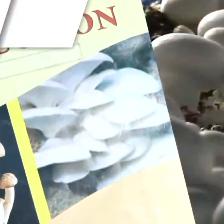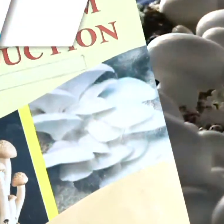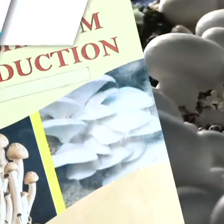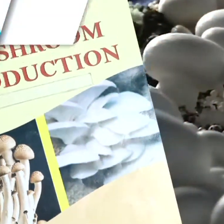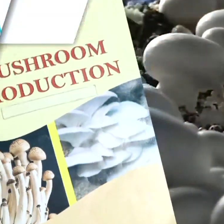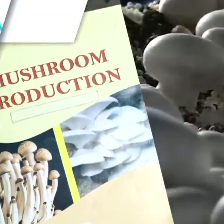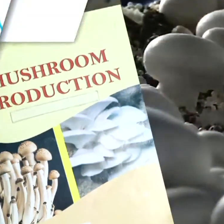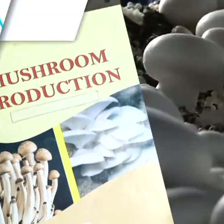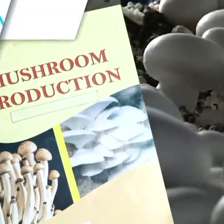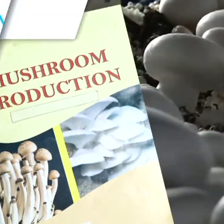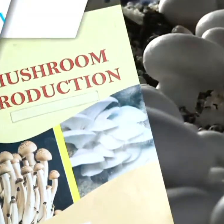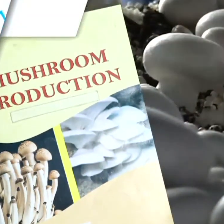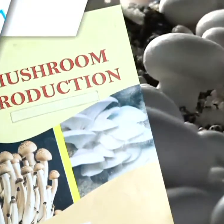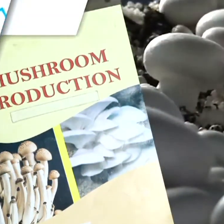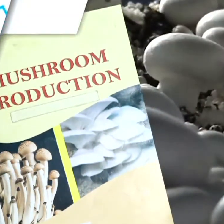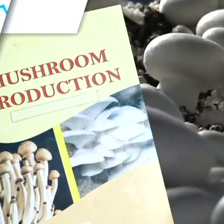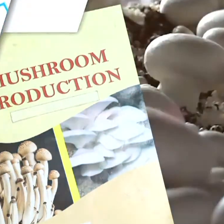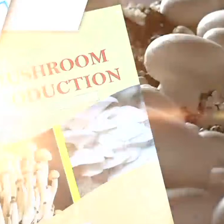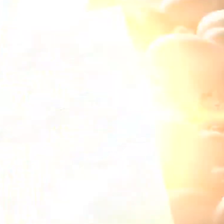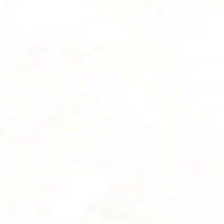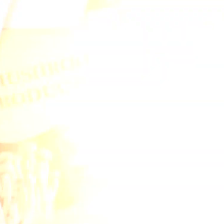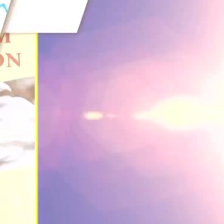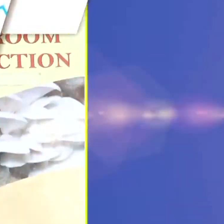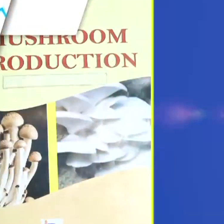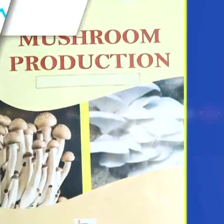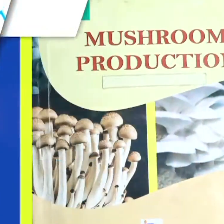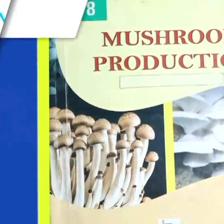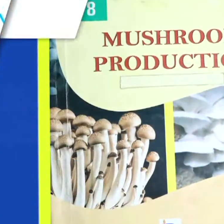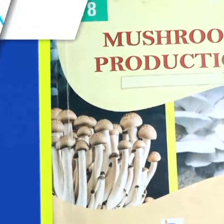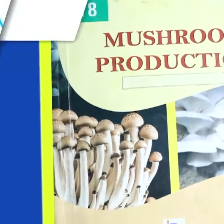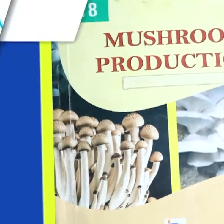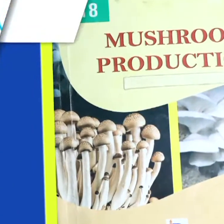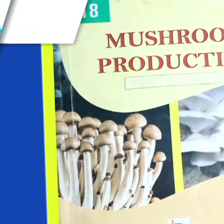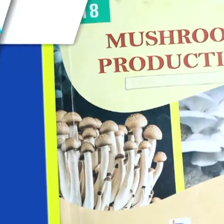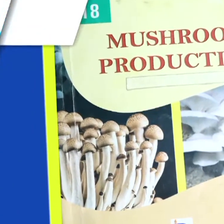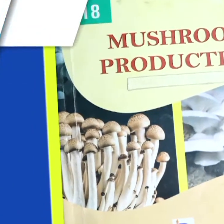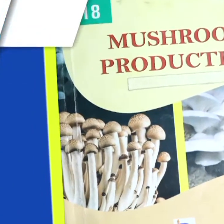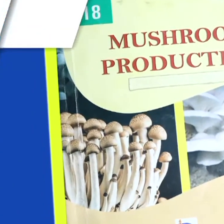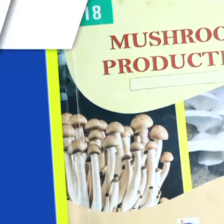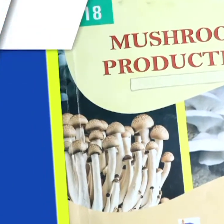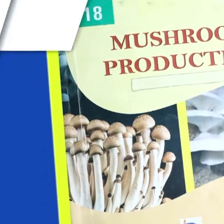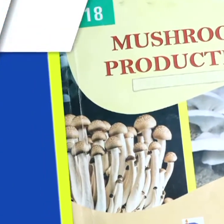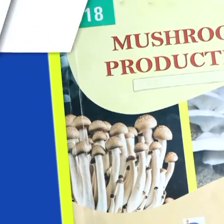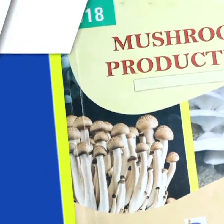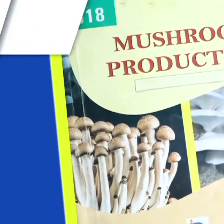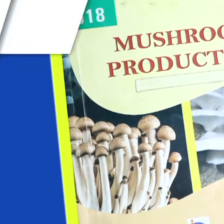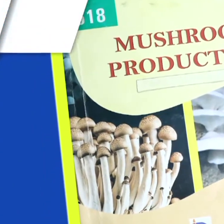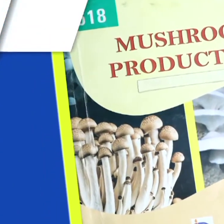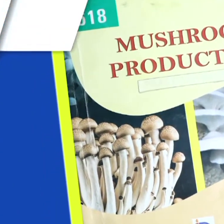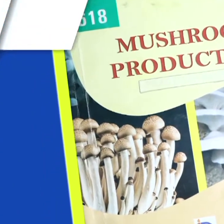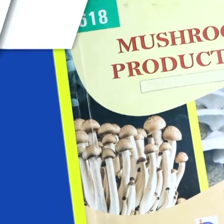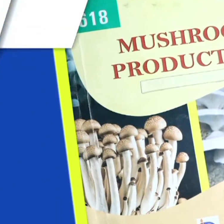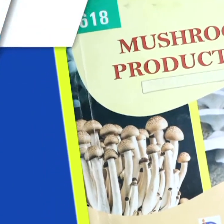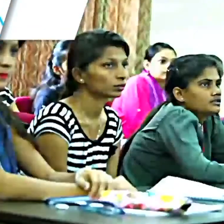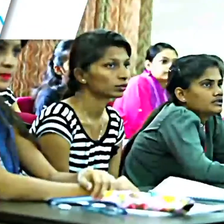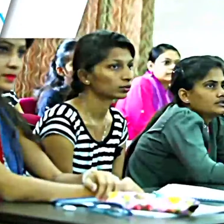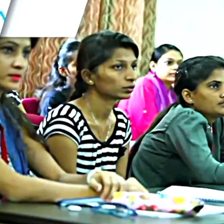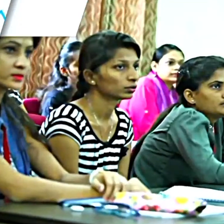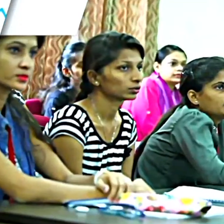उत्पादन से संबंधित कोर्स संचालित है। इसकी समय अवधि 6 माह है और प्रवेश लेने के लिए न्यूनतम